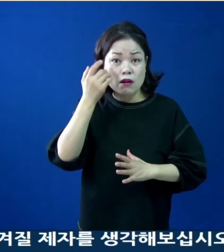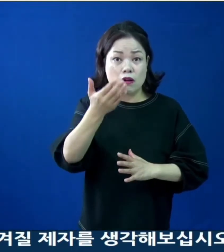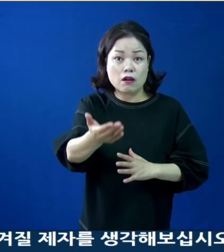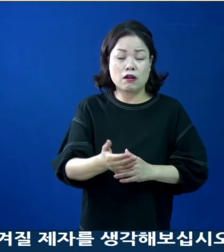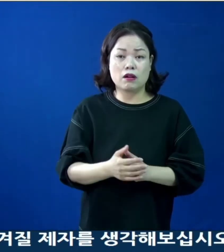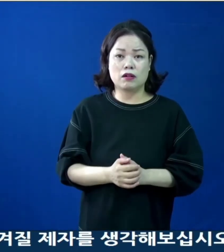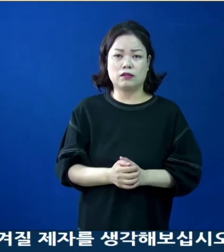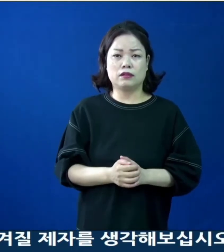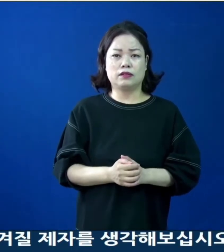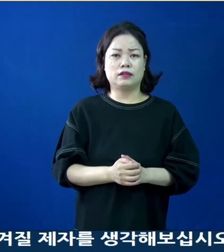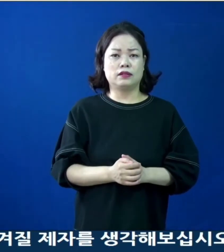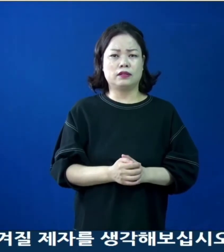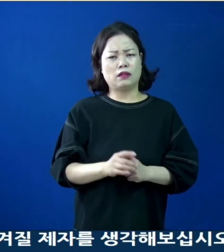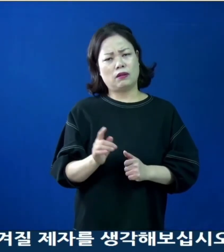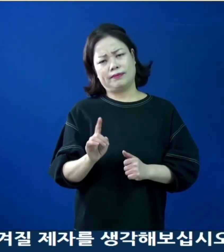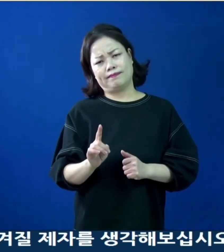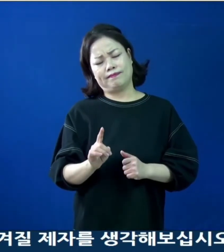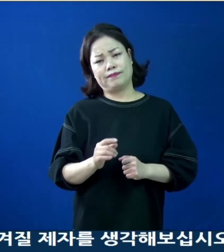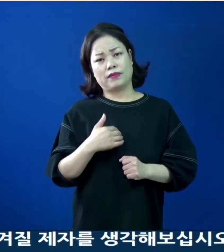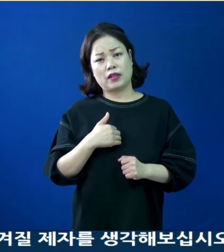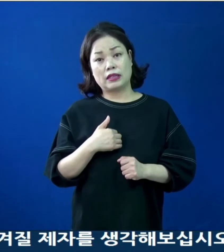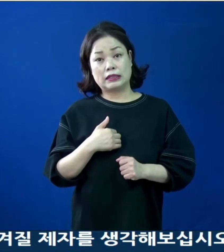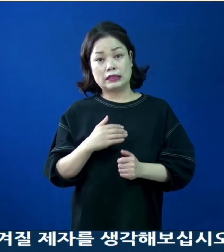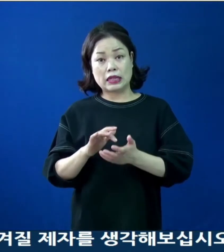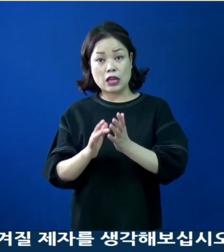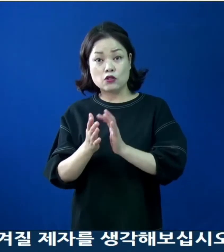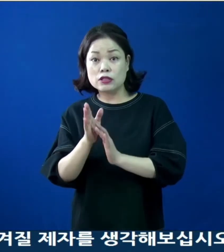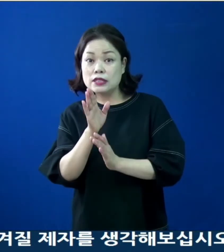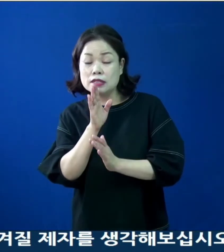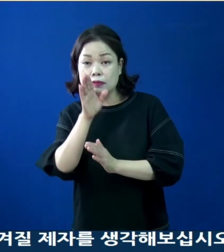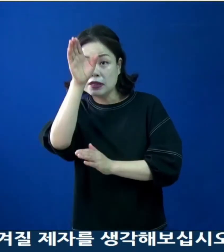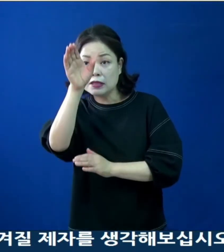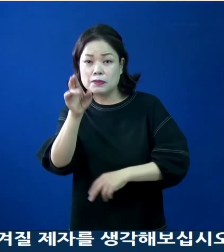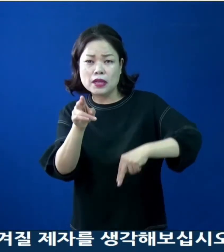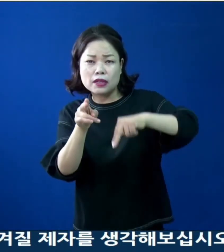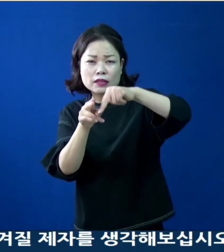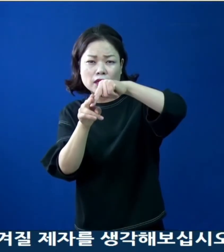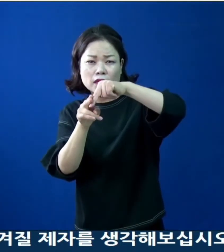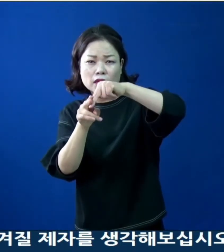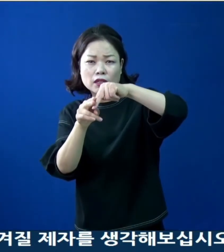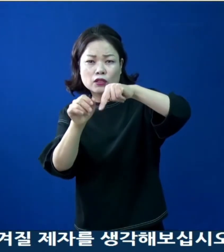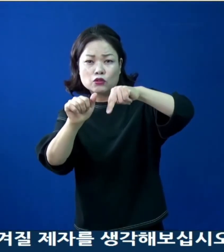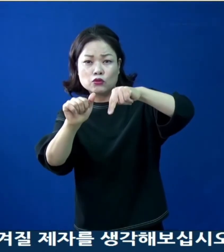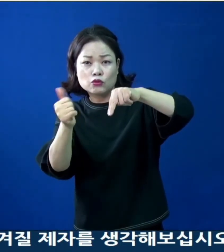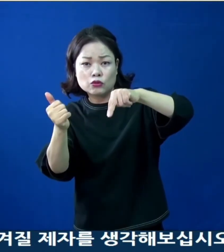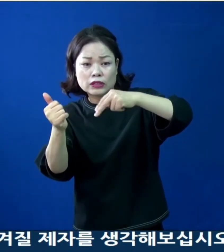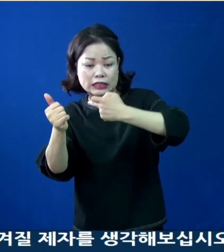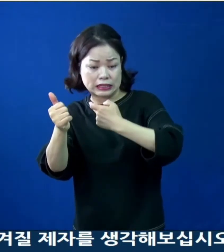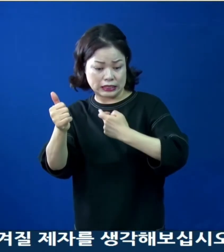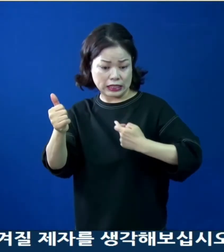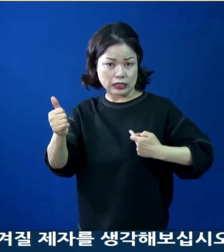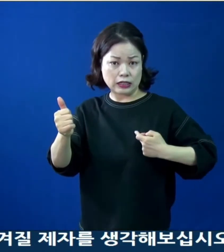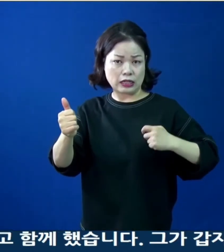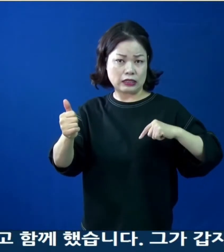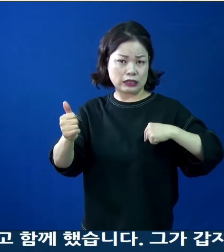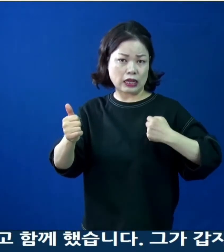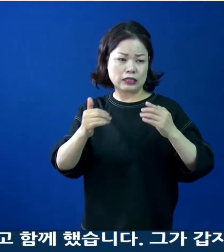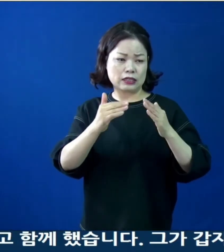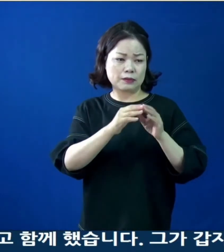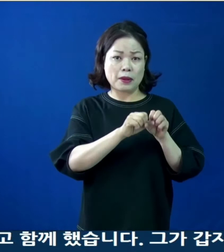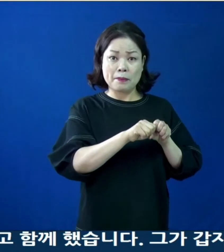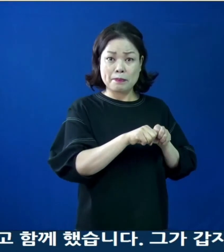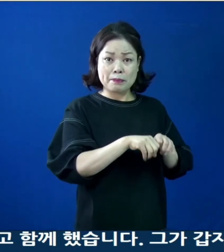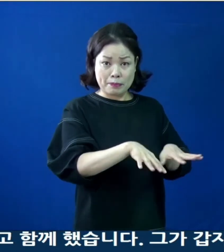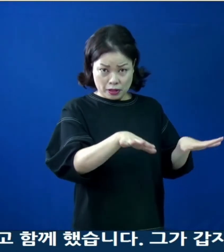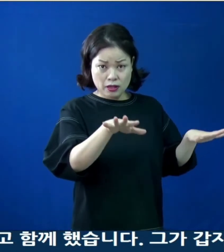보셨습니까? 그것을 어떻게 알 수 있냐면 예수님이 실제로 십자가에 못 박혀 죽으시고 제자들은 자기의 자리로 다 뿔뿔이